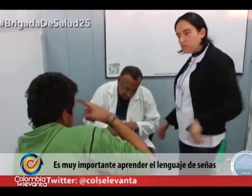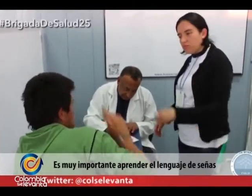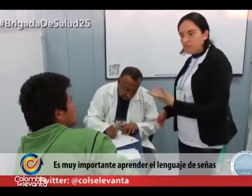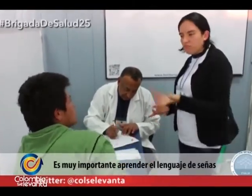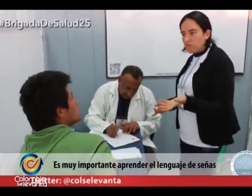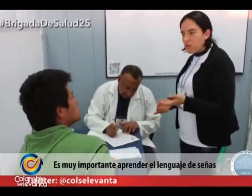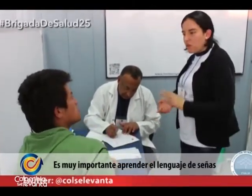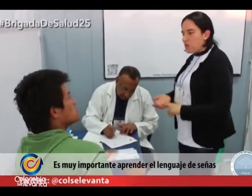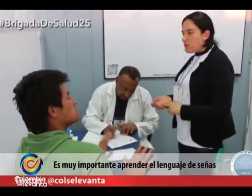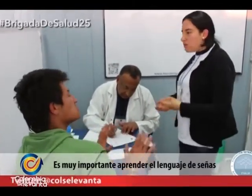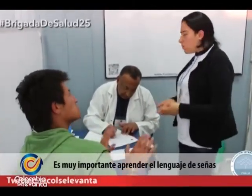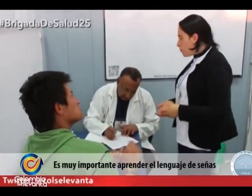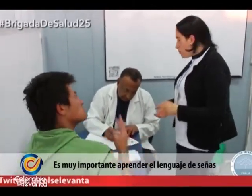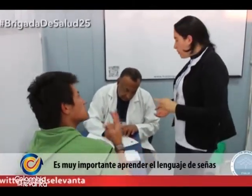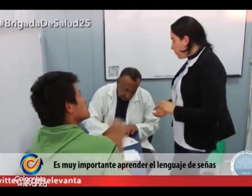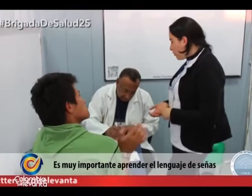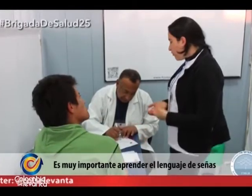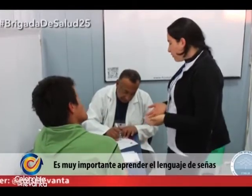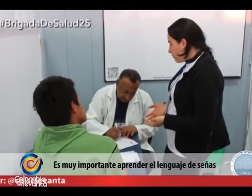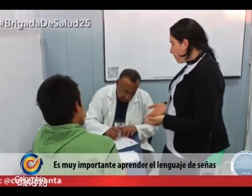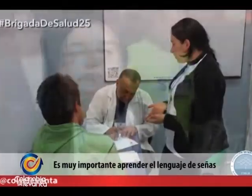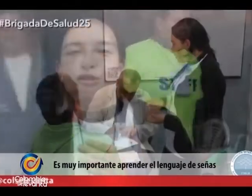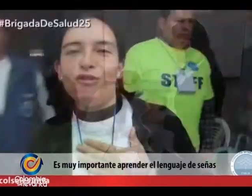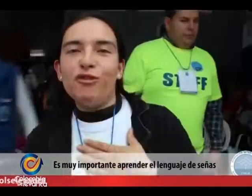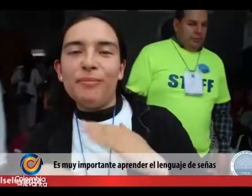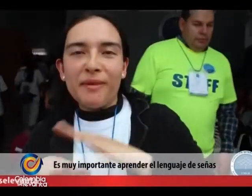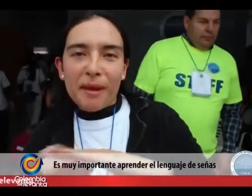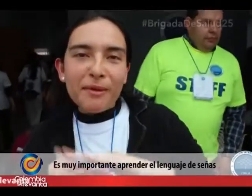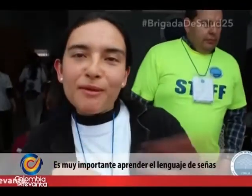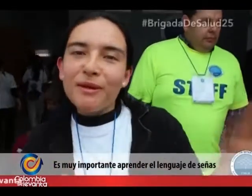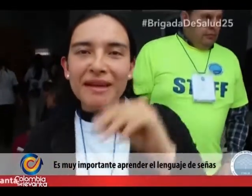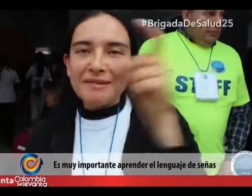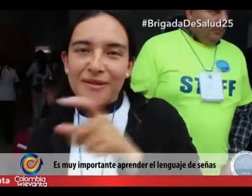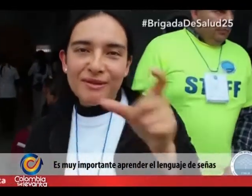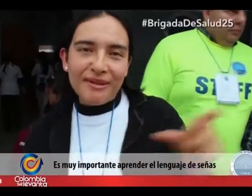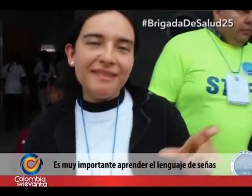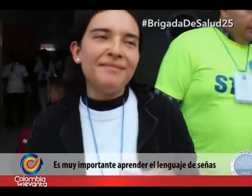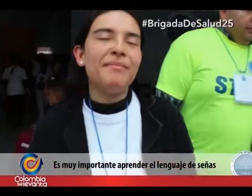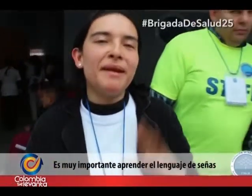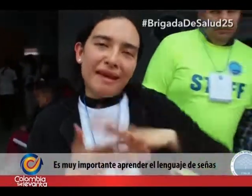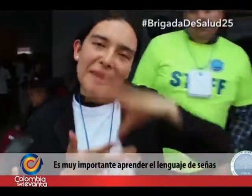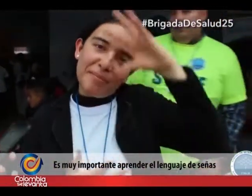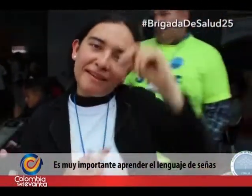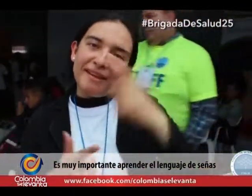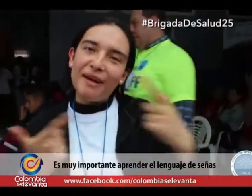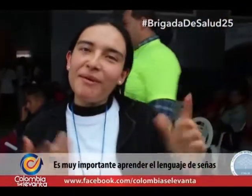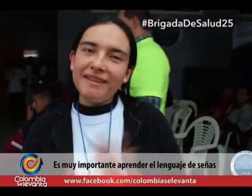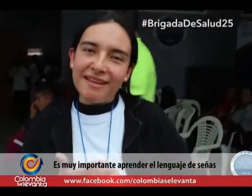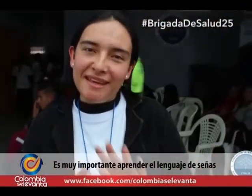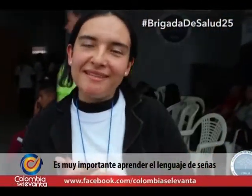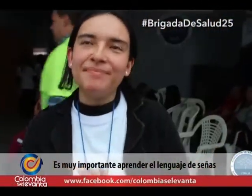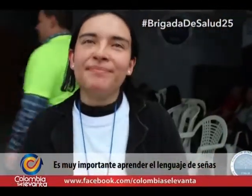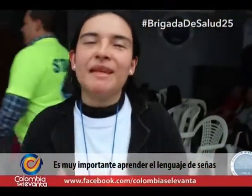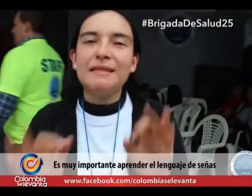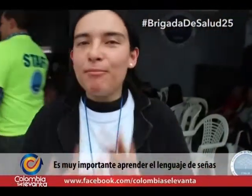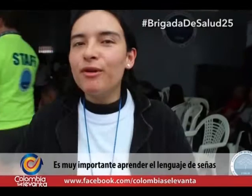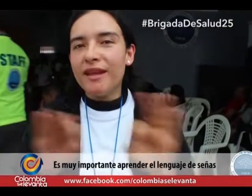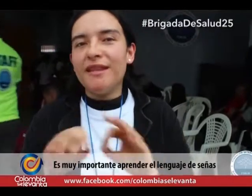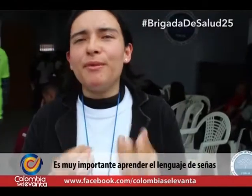personas a las que ellos se dirigen saben lengua de señas. Yo invito a todas las personas para que aprendan lengua de señas, es importante